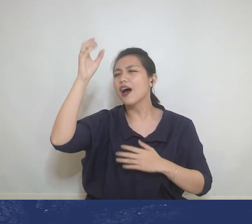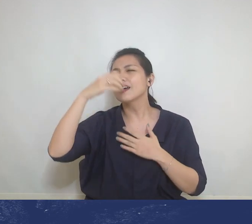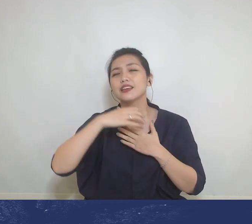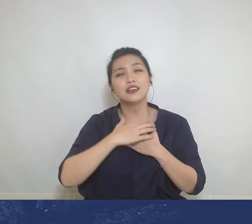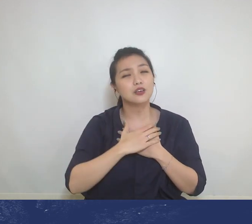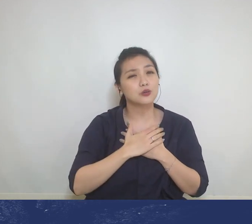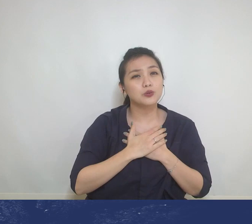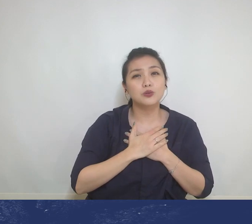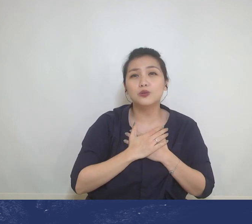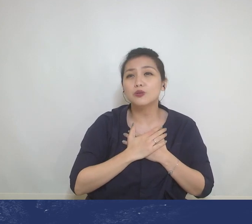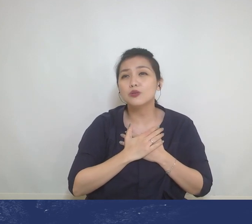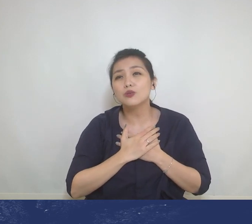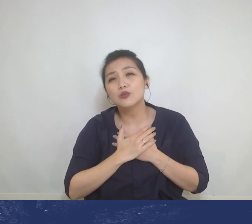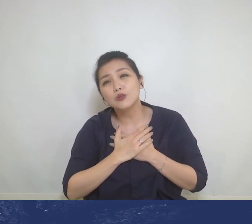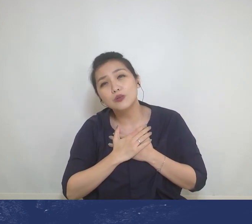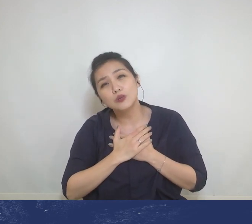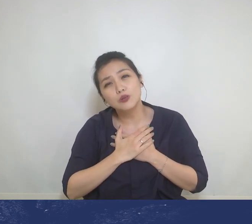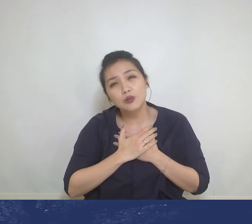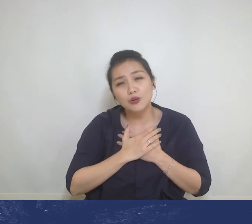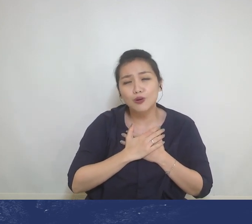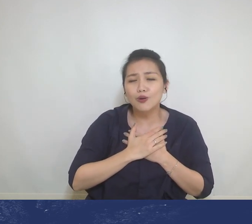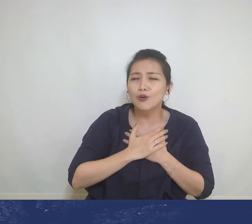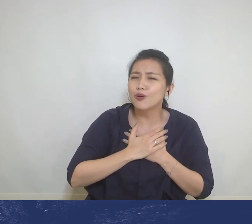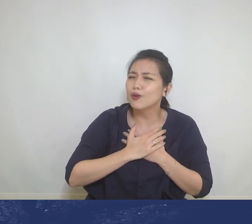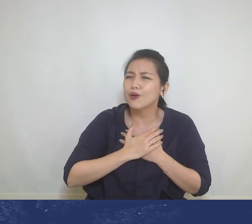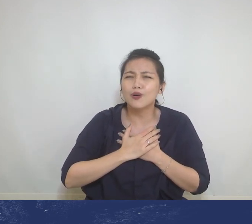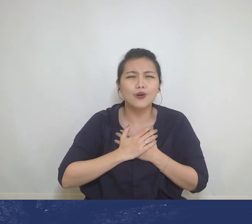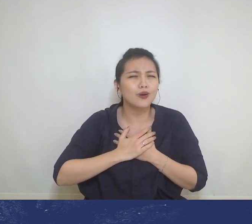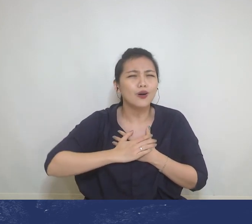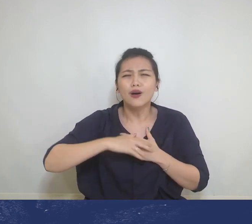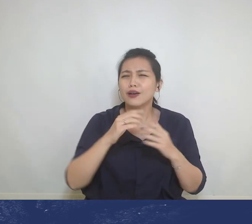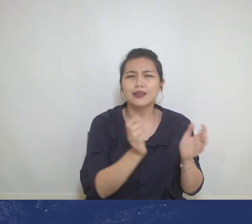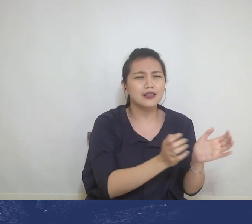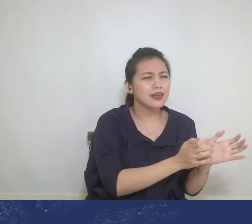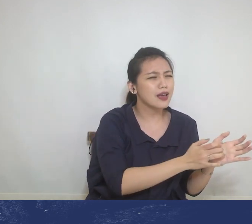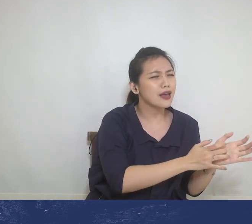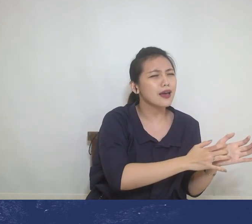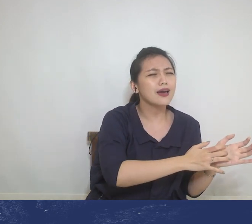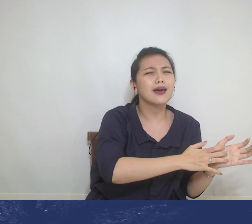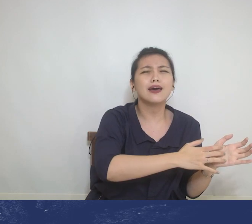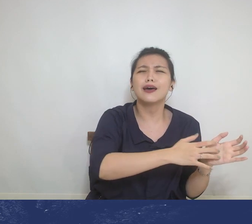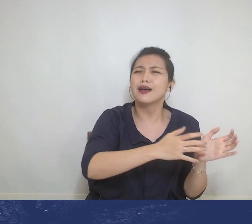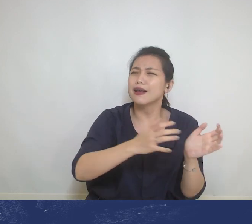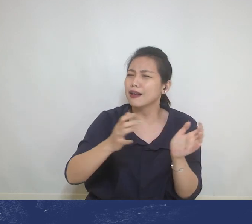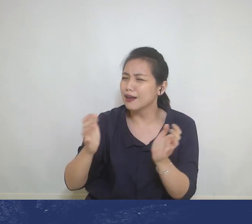berarti bagi, kau berarti bagi kami Tuhan. Kau segalanya bagi hidup kami Tuhan.